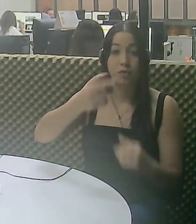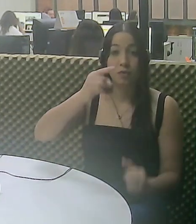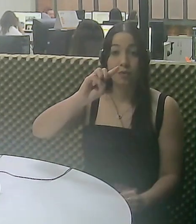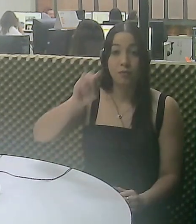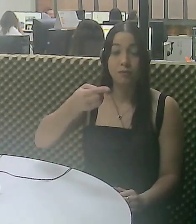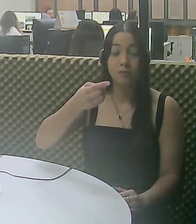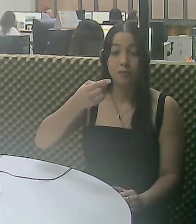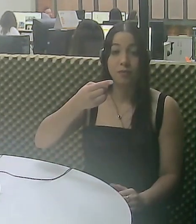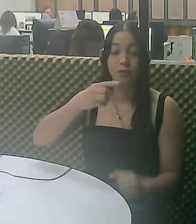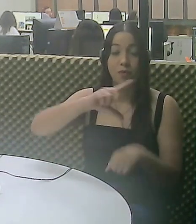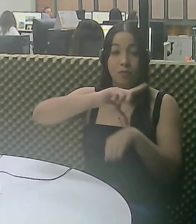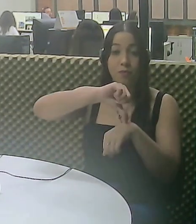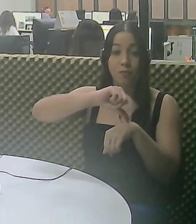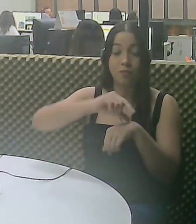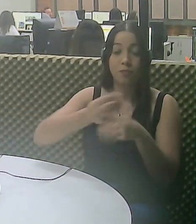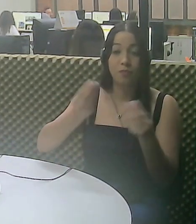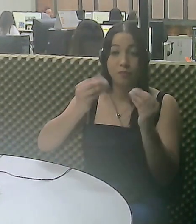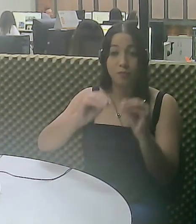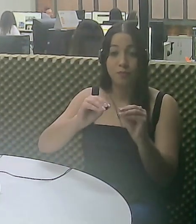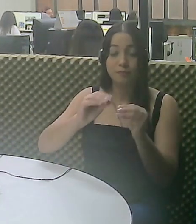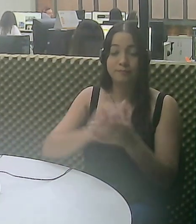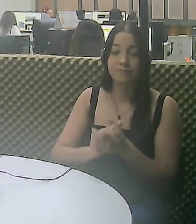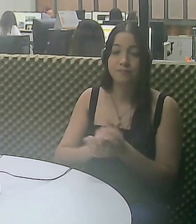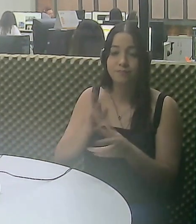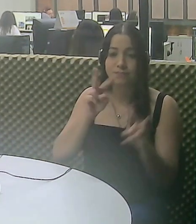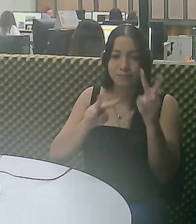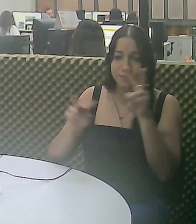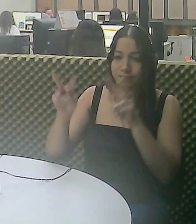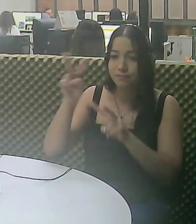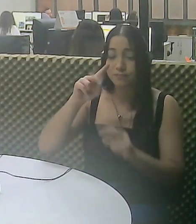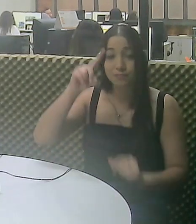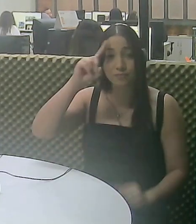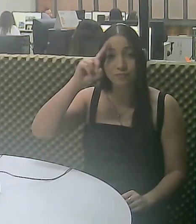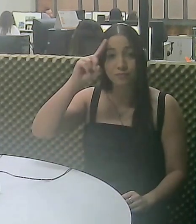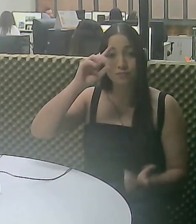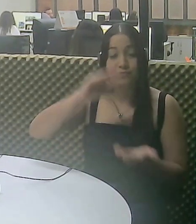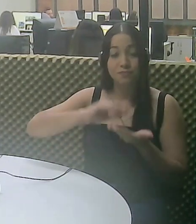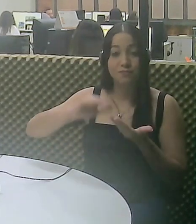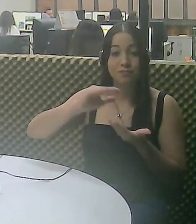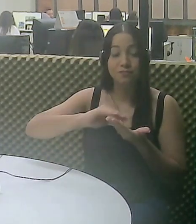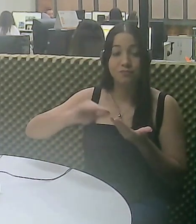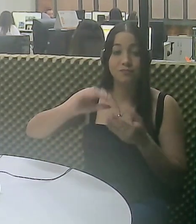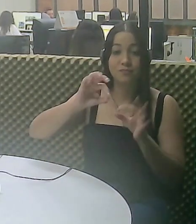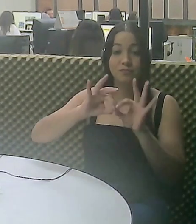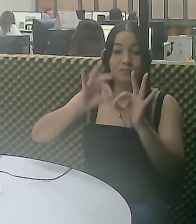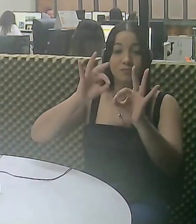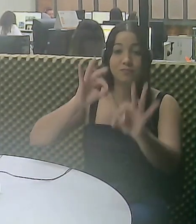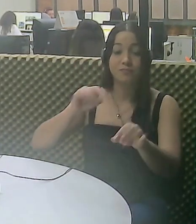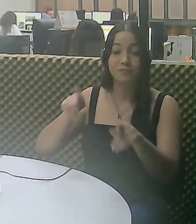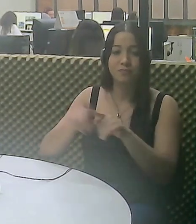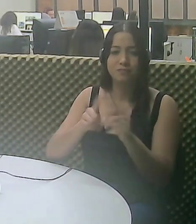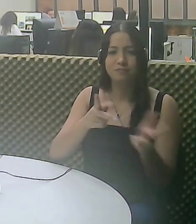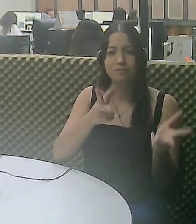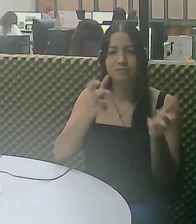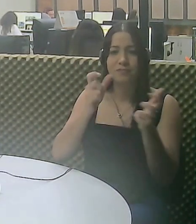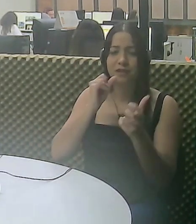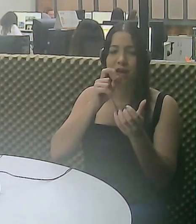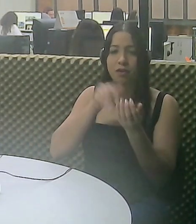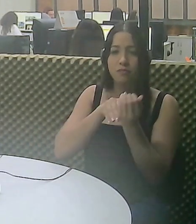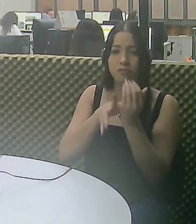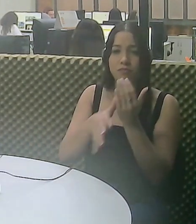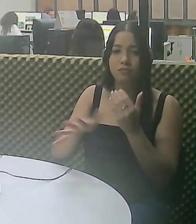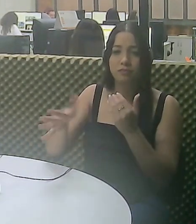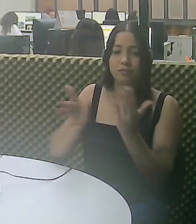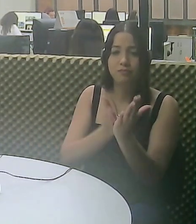1.000 medidores instalados. Além do monitoramento diário do consumo, a medição à distância também detecta vazamentos,